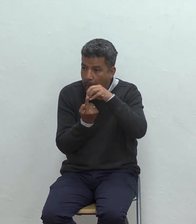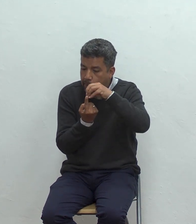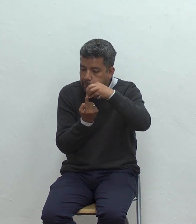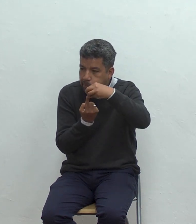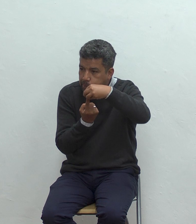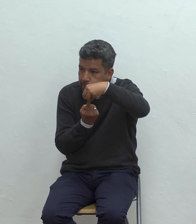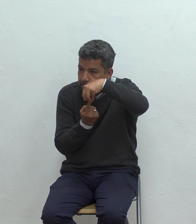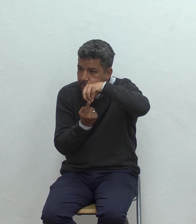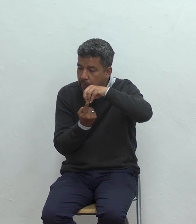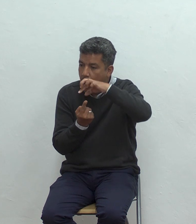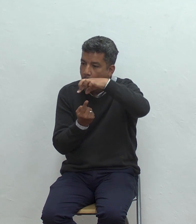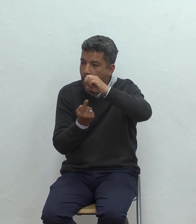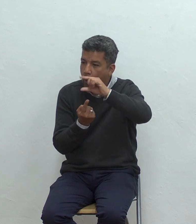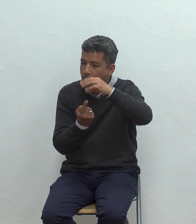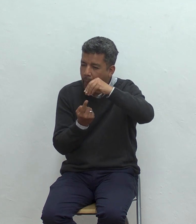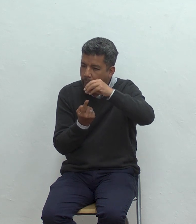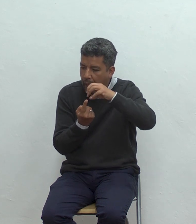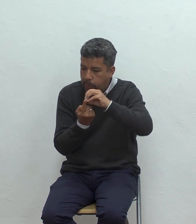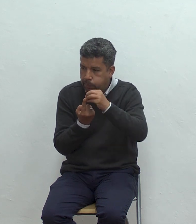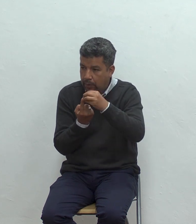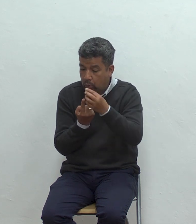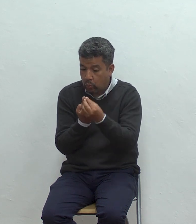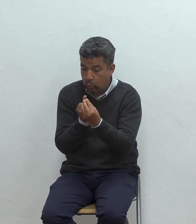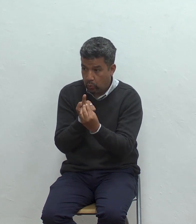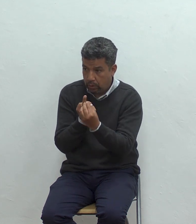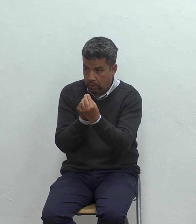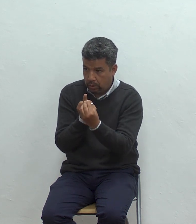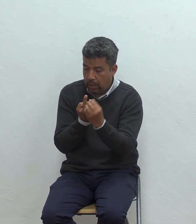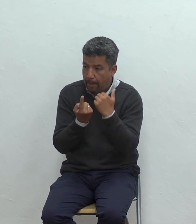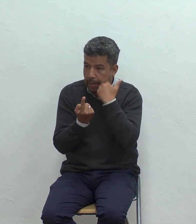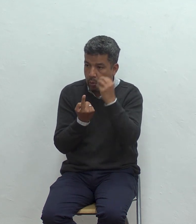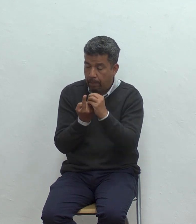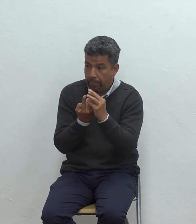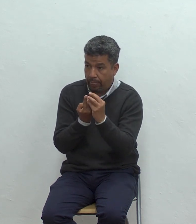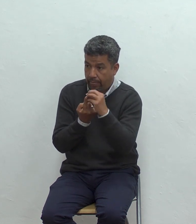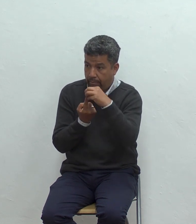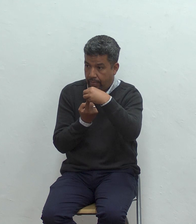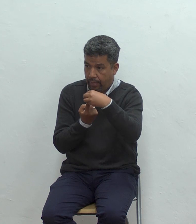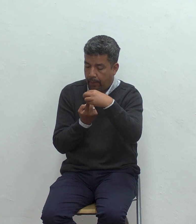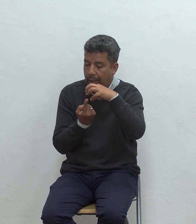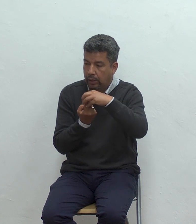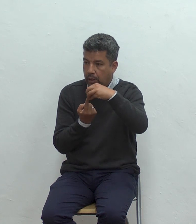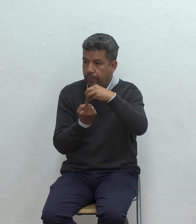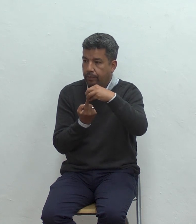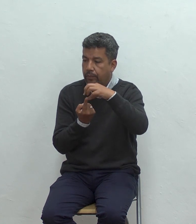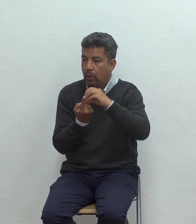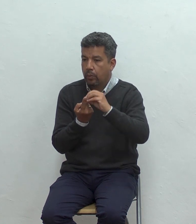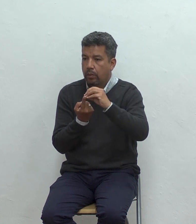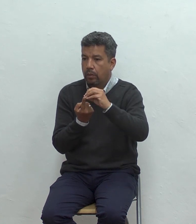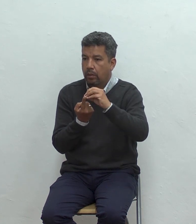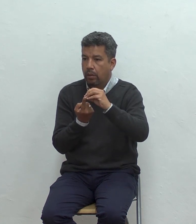tiene donde está el polen. Entonces, por ese tubito, cuando el polen ya está maduro y revienta, entonces por ese tubito el polen